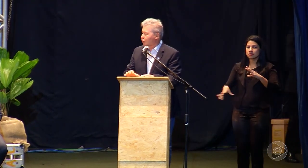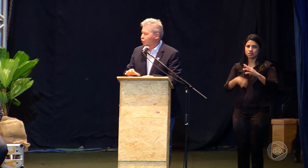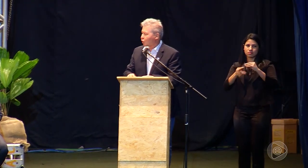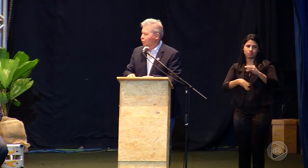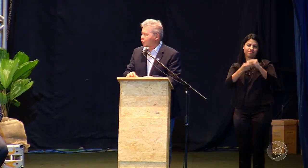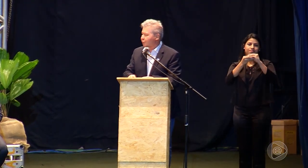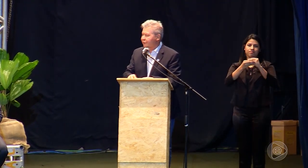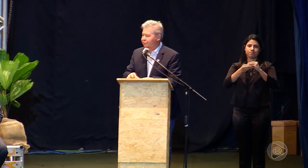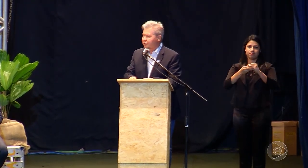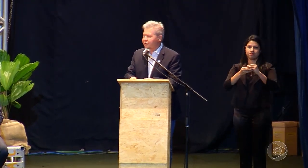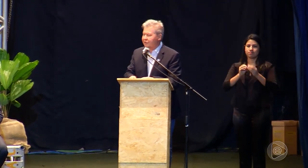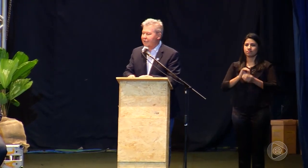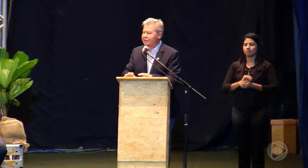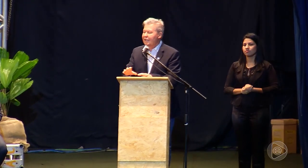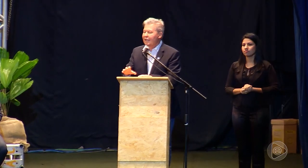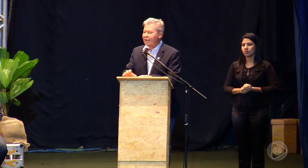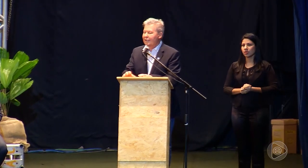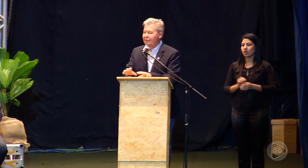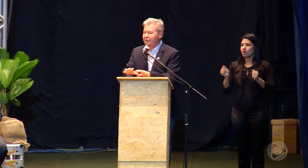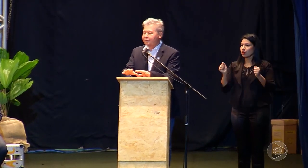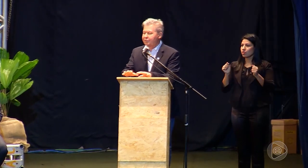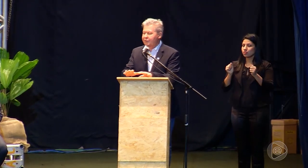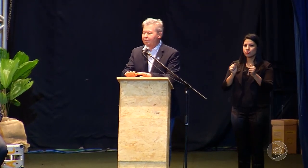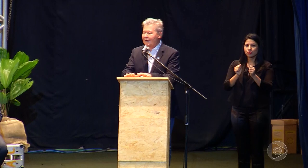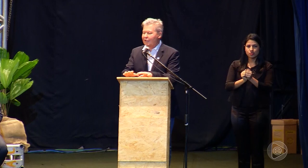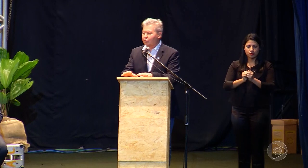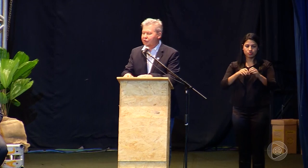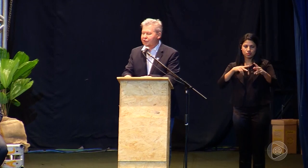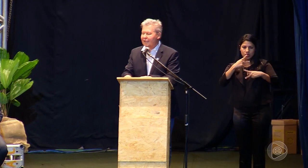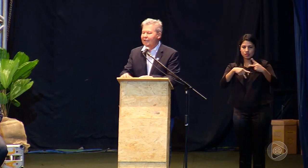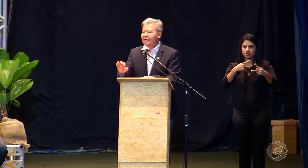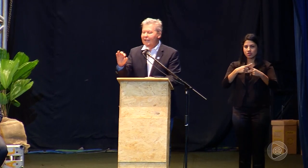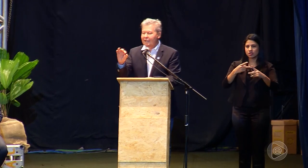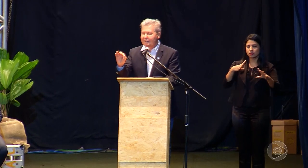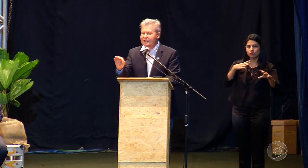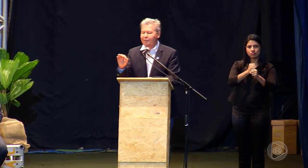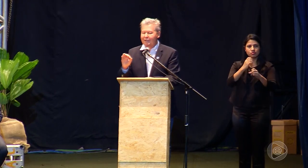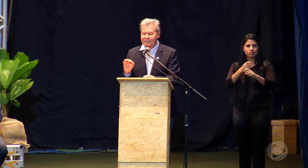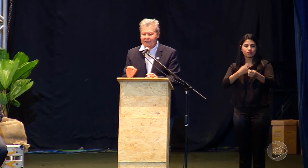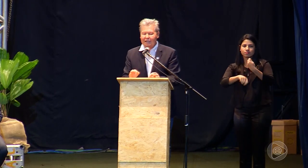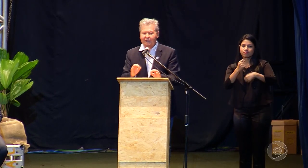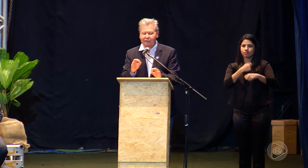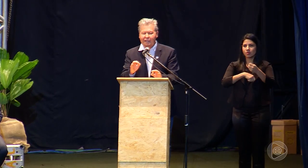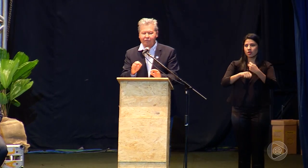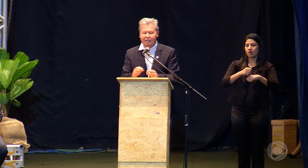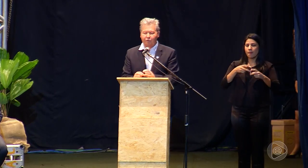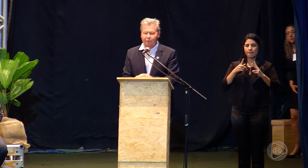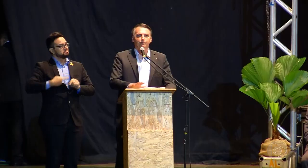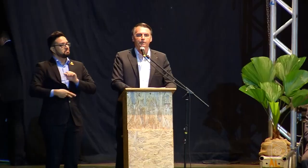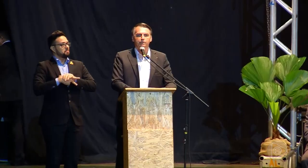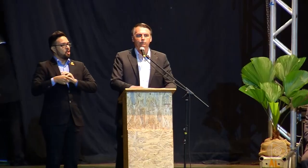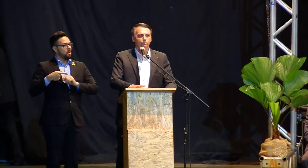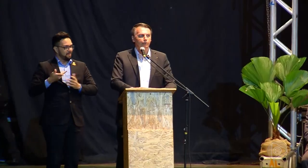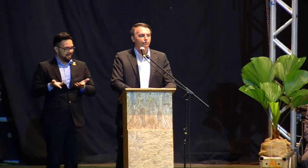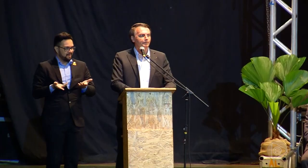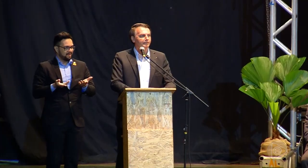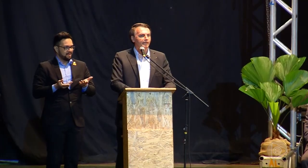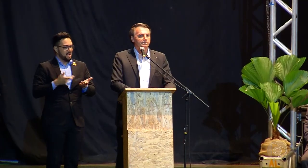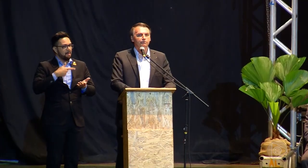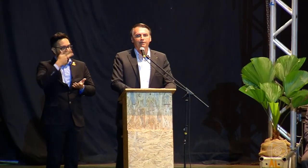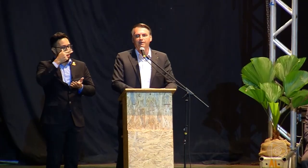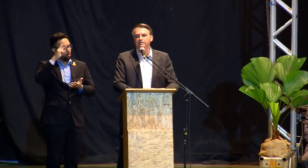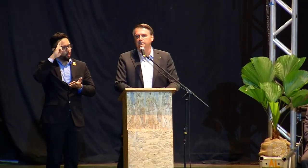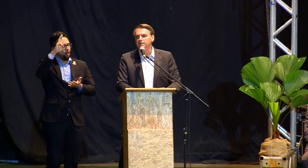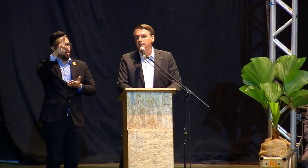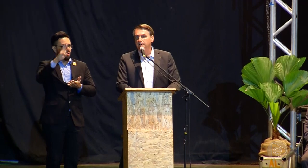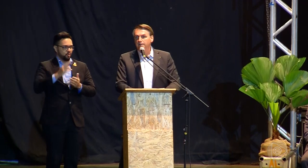Franca de Manaus, só com seus benefícios fiscais, ela, se parar no que está, ela desaparecerá inevitavelmente. Em Brasília,